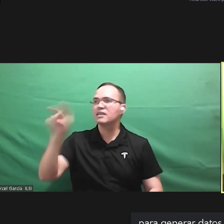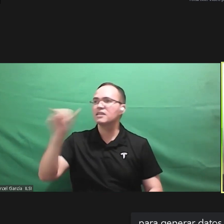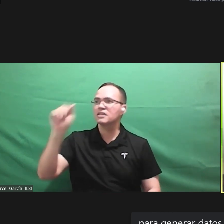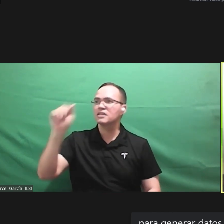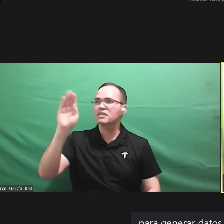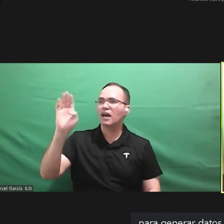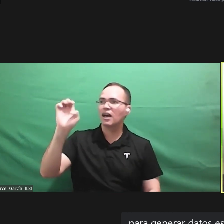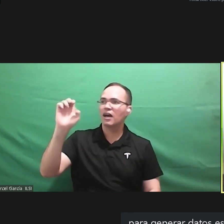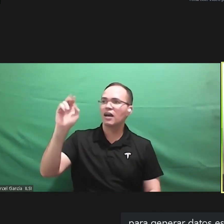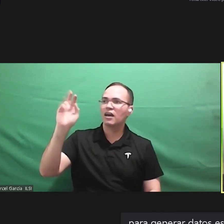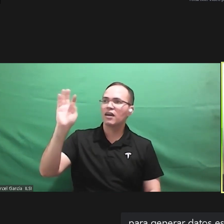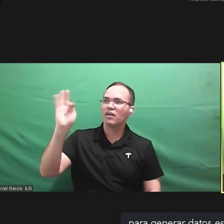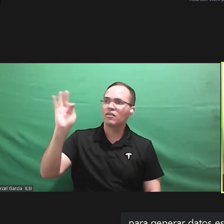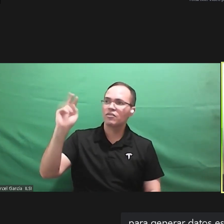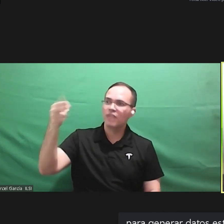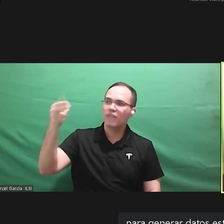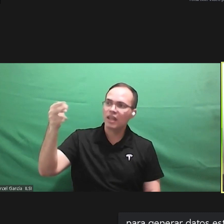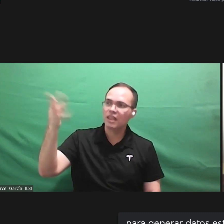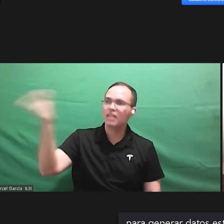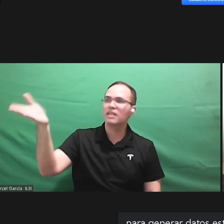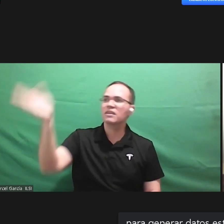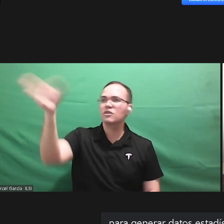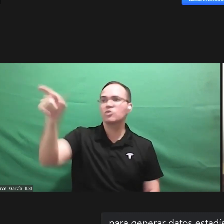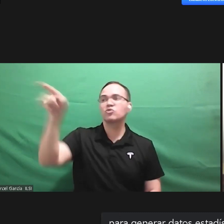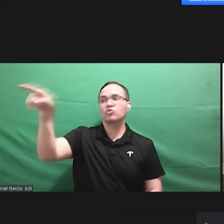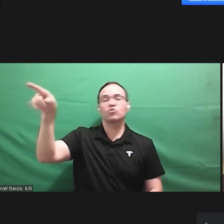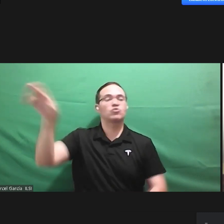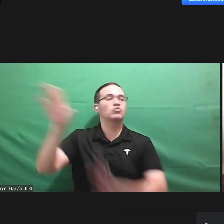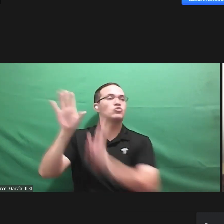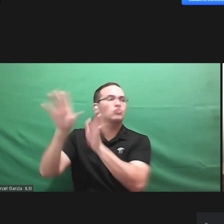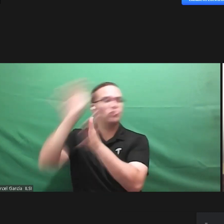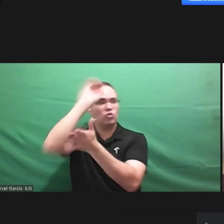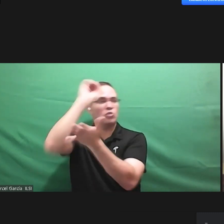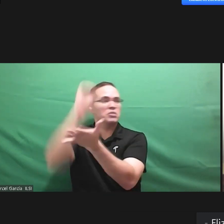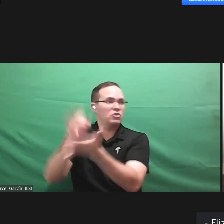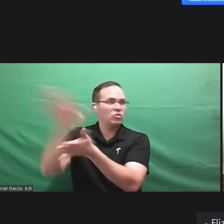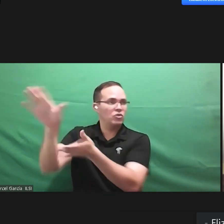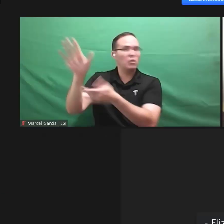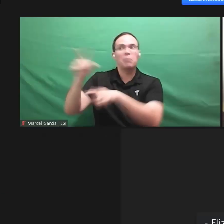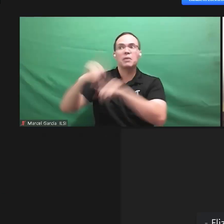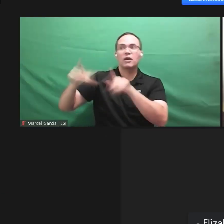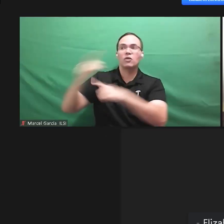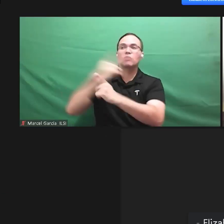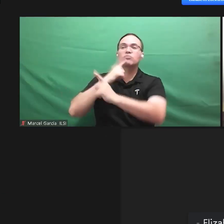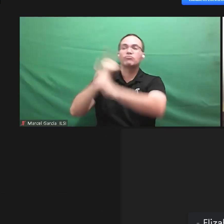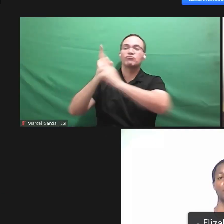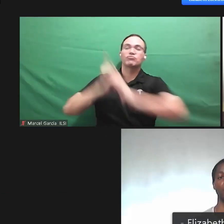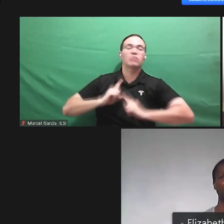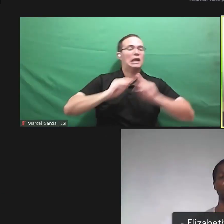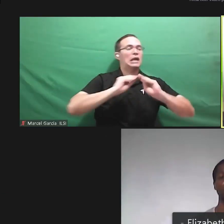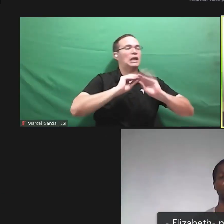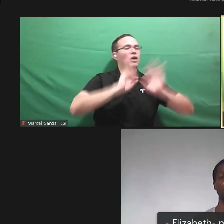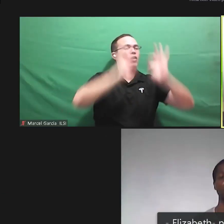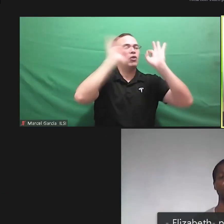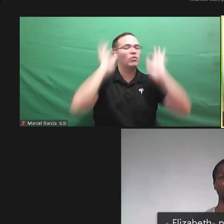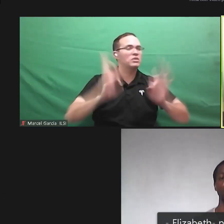perspectiva de eso, porque tampoco hay una respuesta. Sí, claro. ¿Puedo hablar rápidamente? Sí, sí,